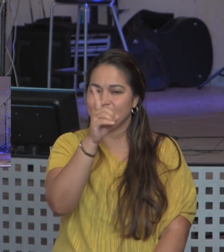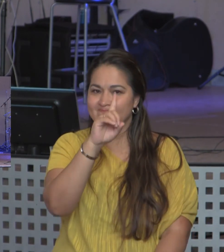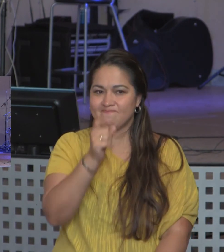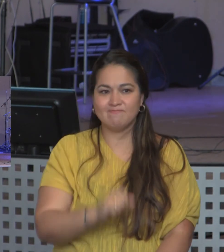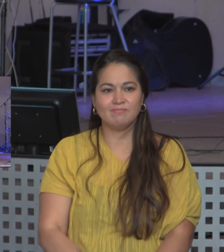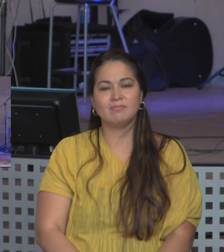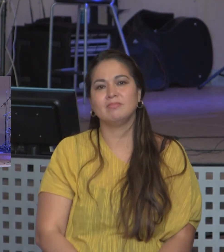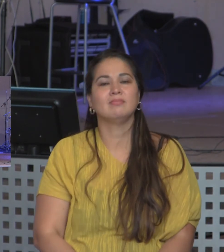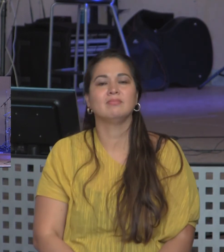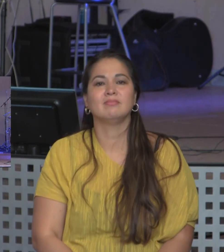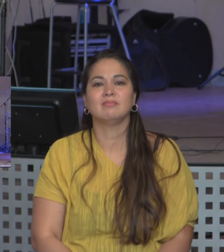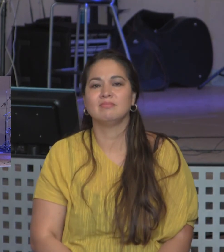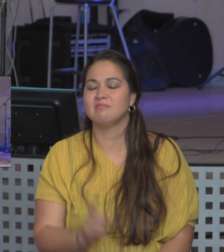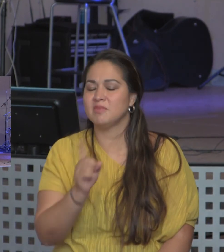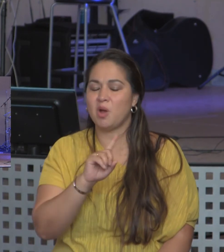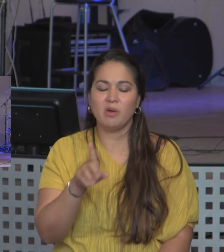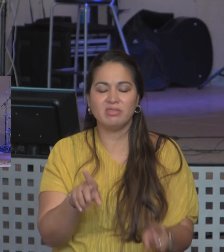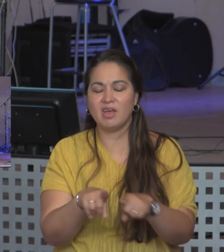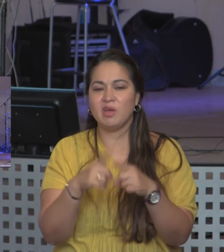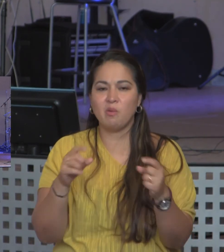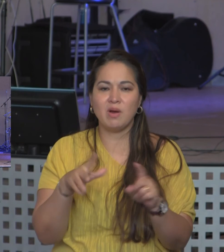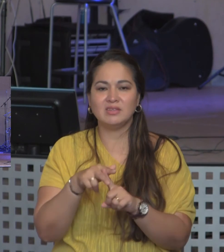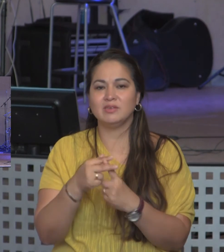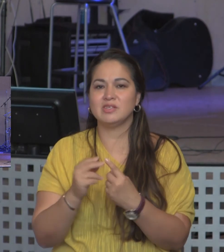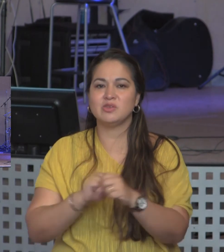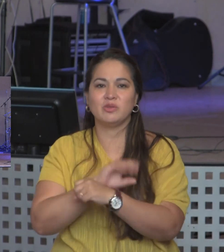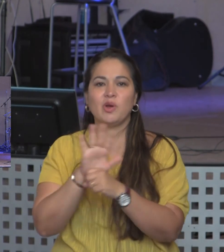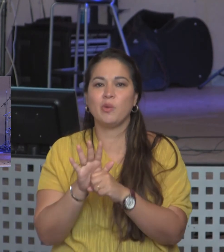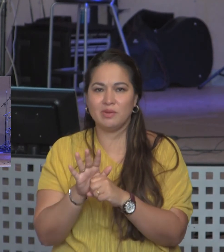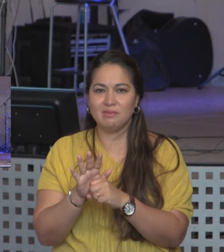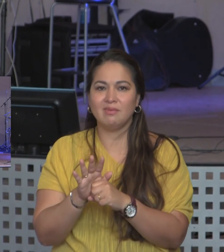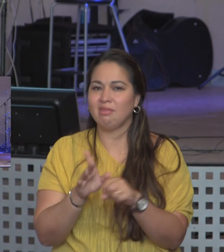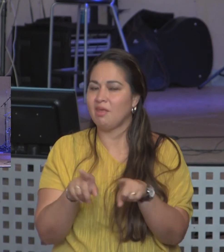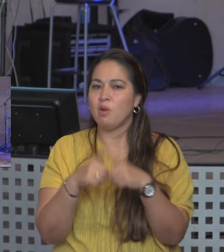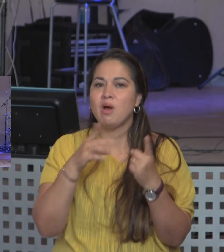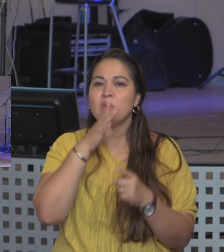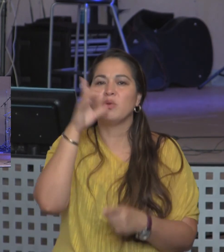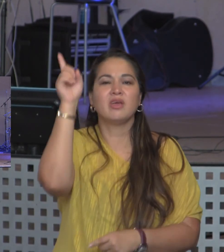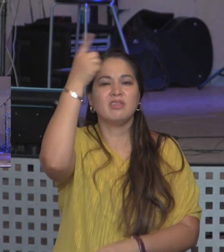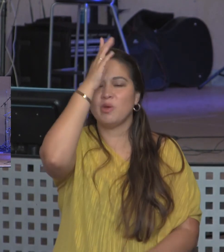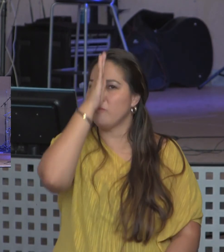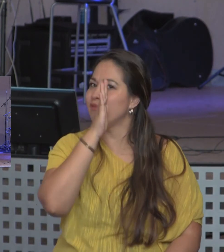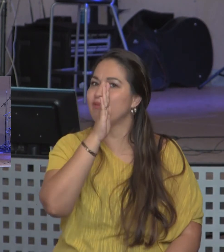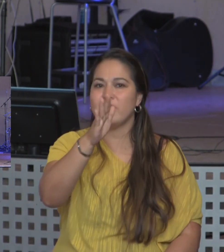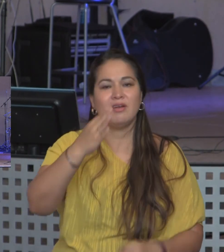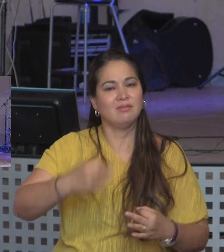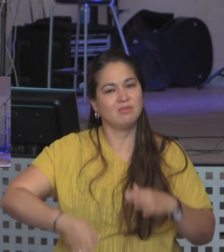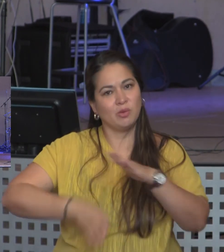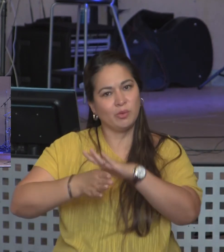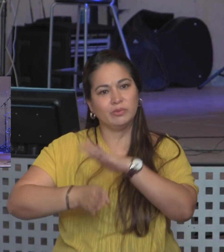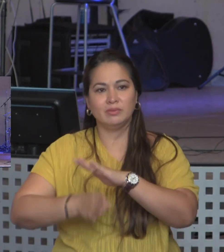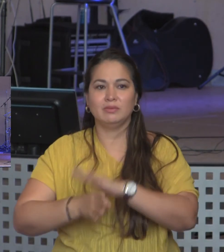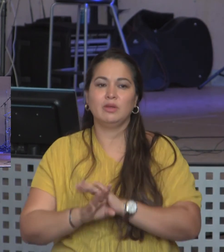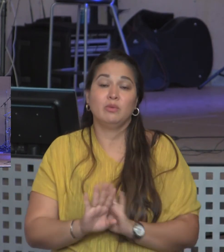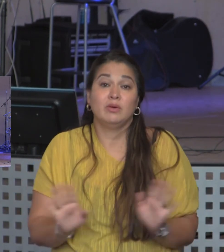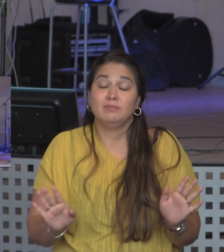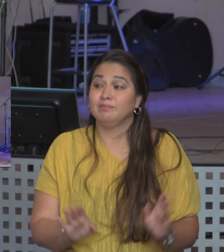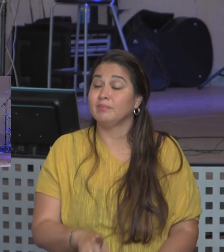le estorba absolutamente para nada. Dios sigue siendo fiel. Y recuerda lo que